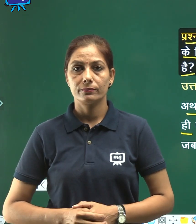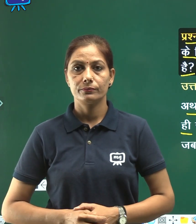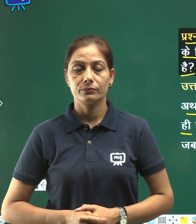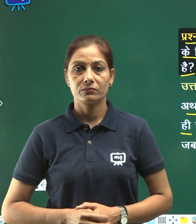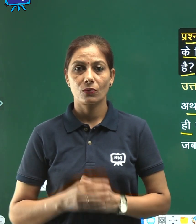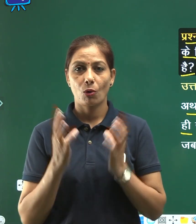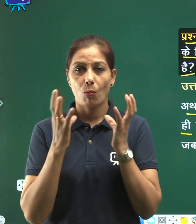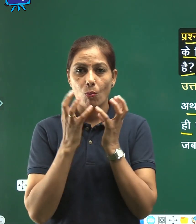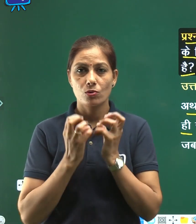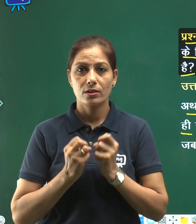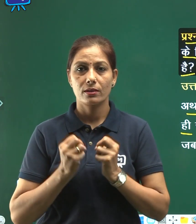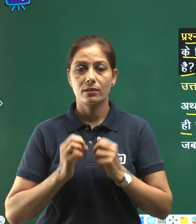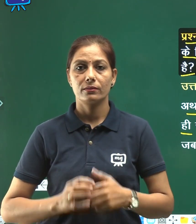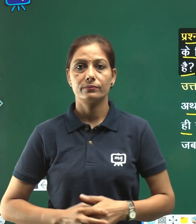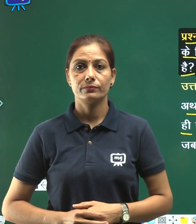मुरझाना